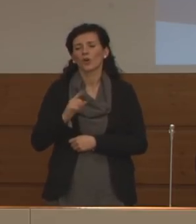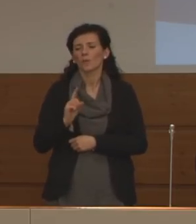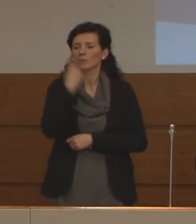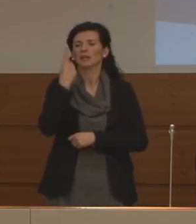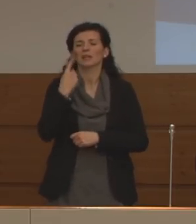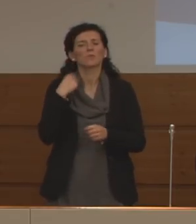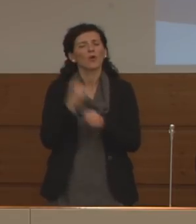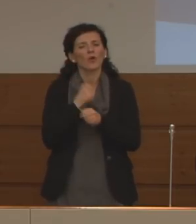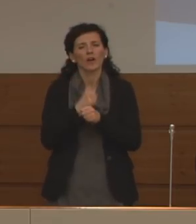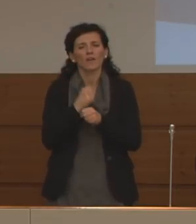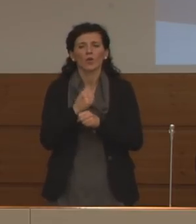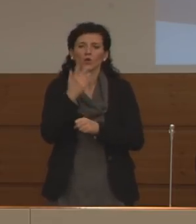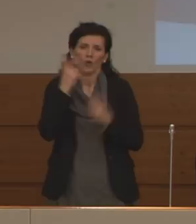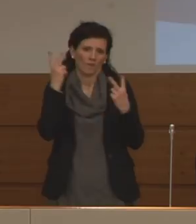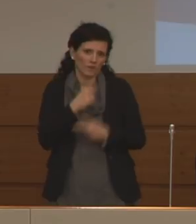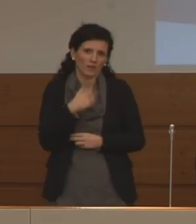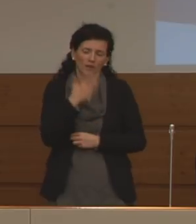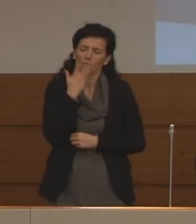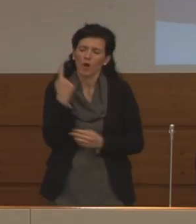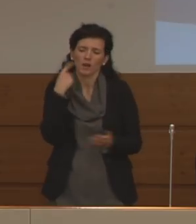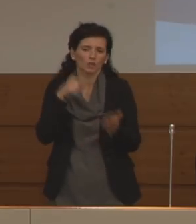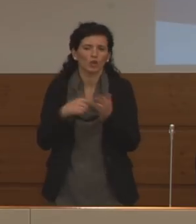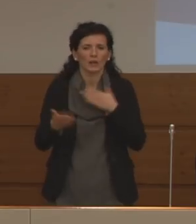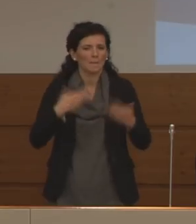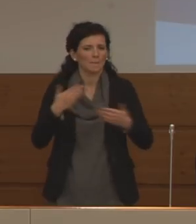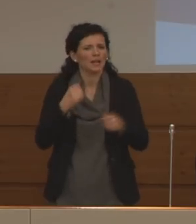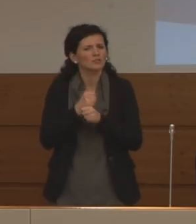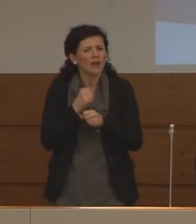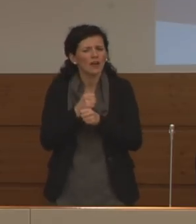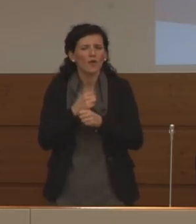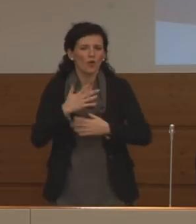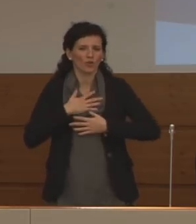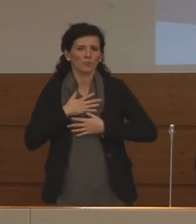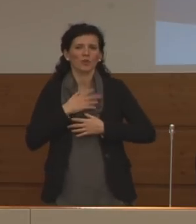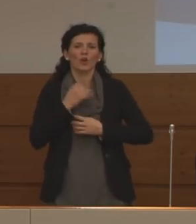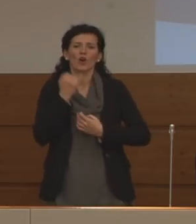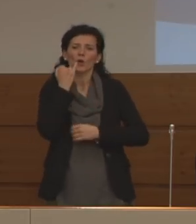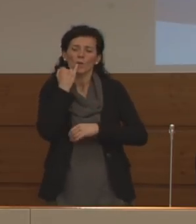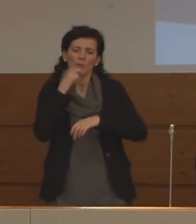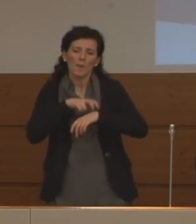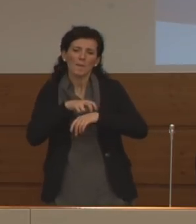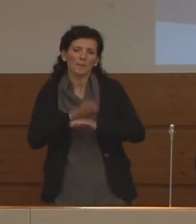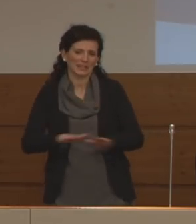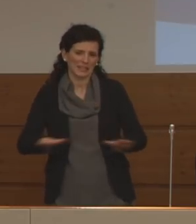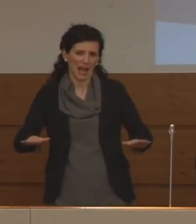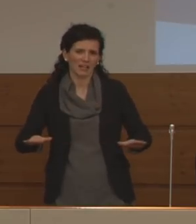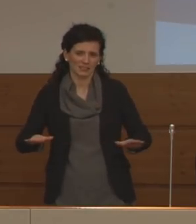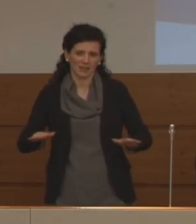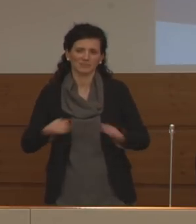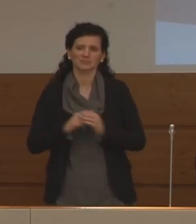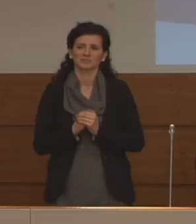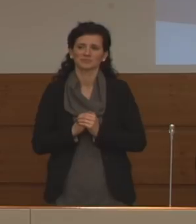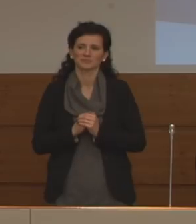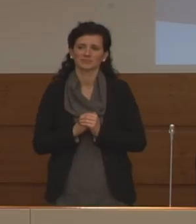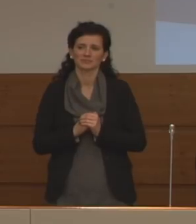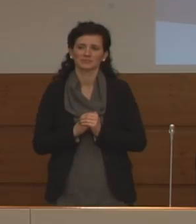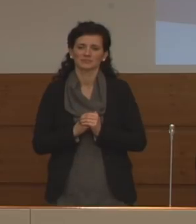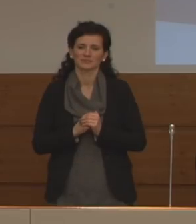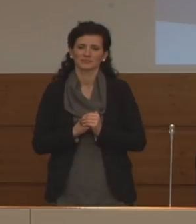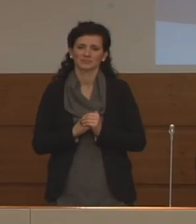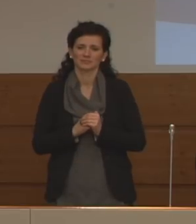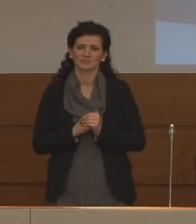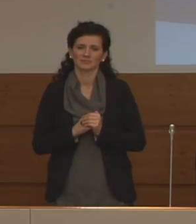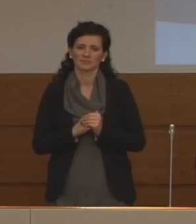più presto proprio quello di pediatra e b oncoematologo pediatra fino